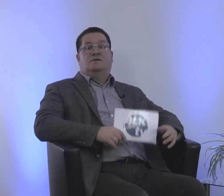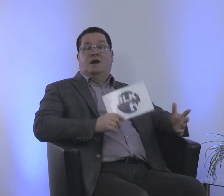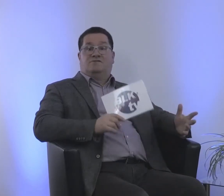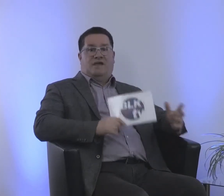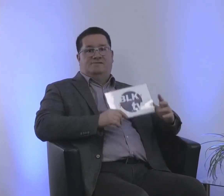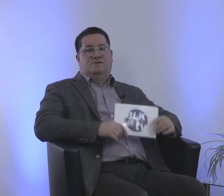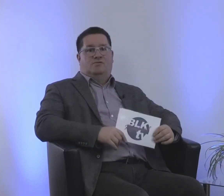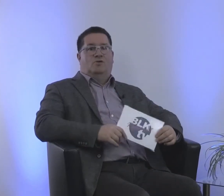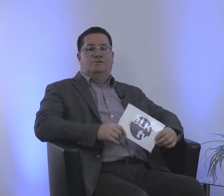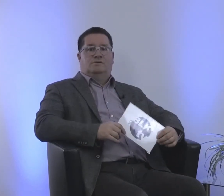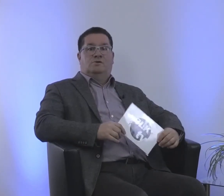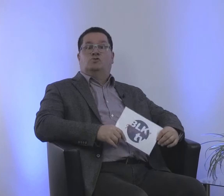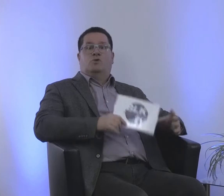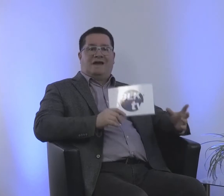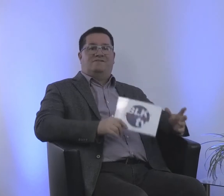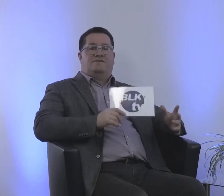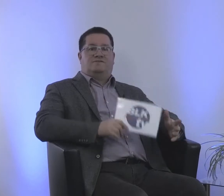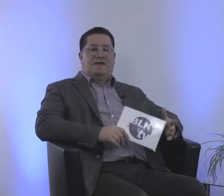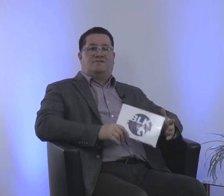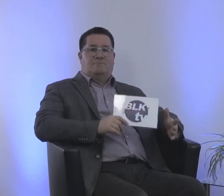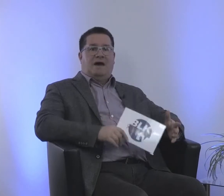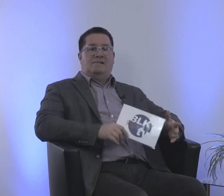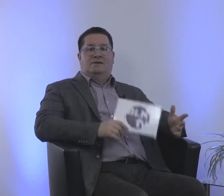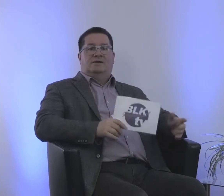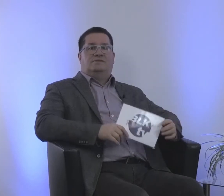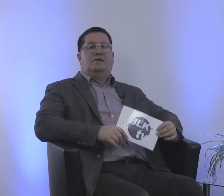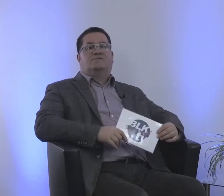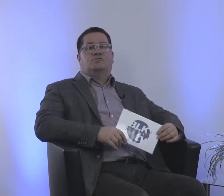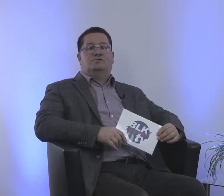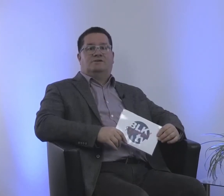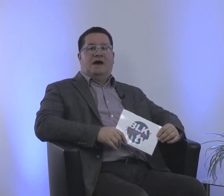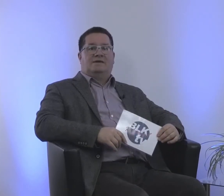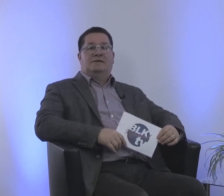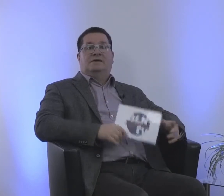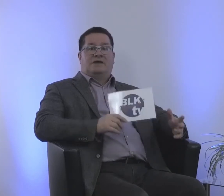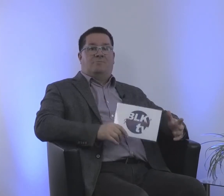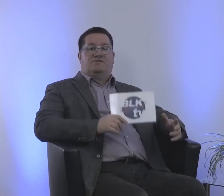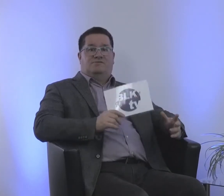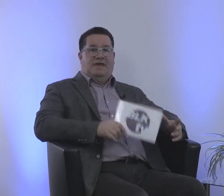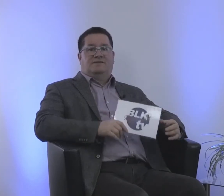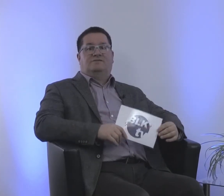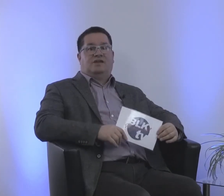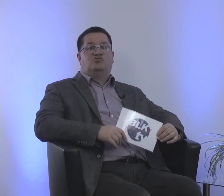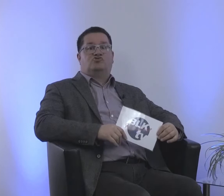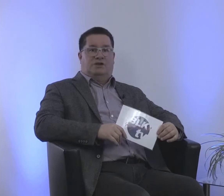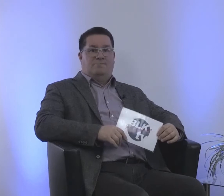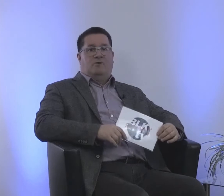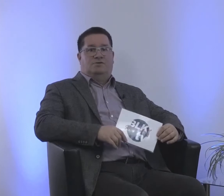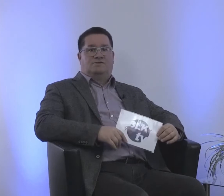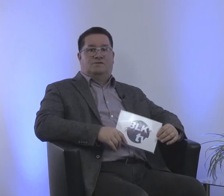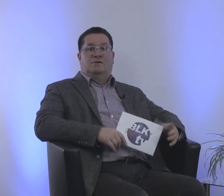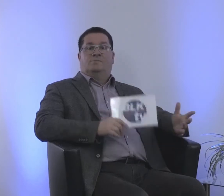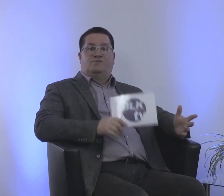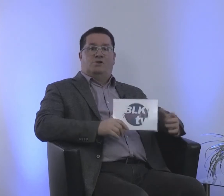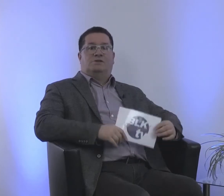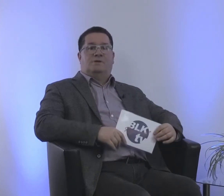Breiten ja selten geworden. Nur ganze 6 Mal in den letzten 100 Jahren gab es flächendeckend Schnee bei